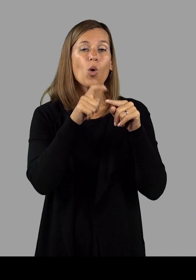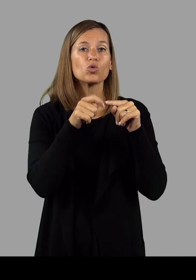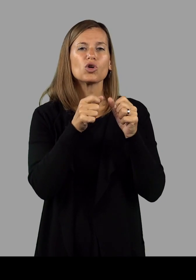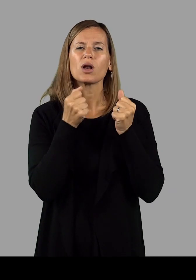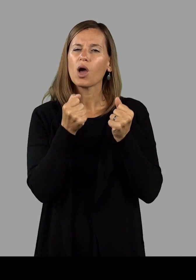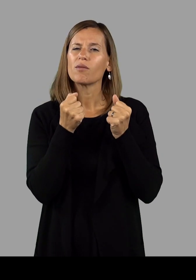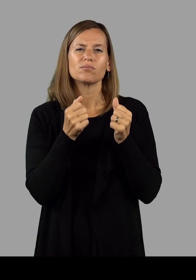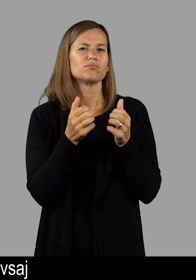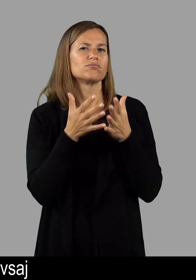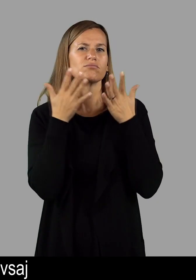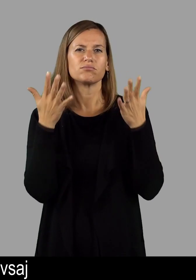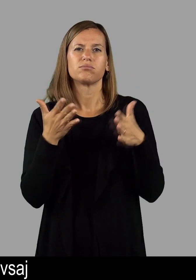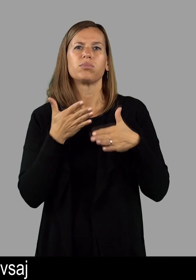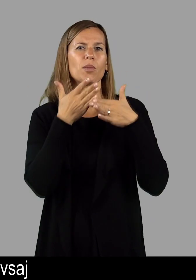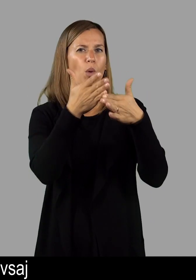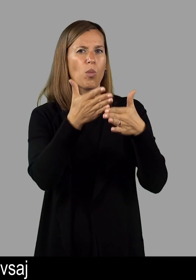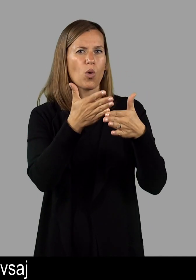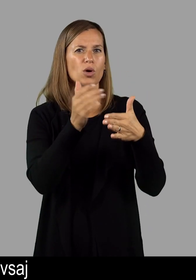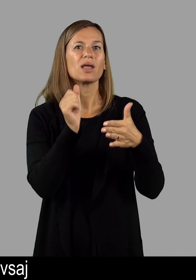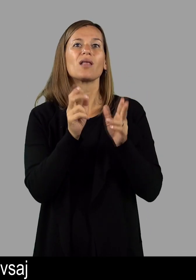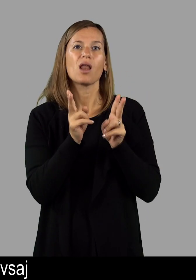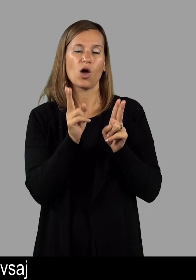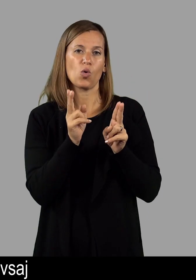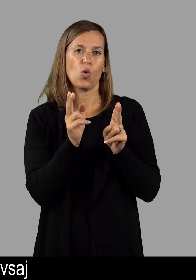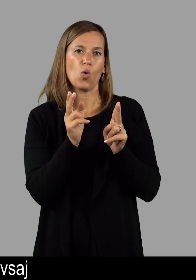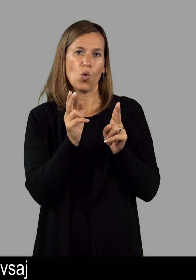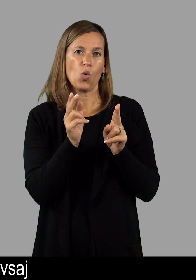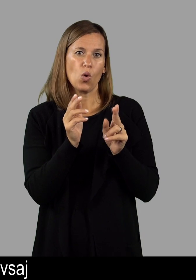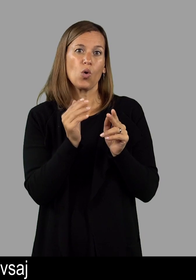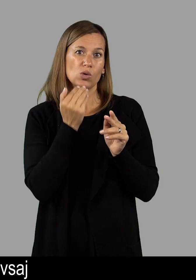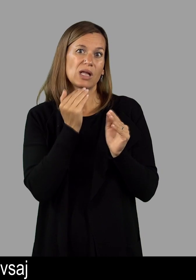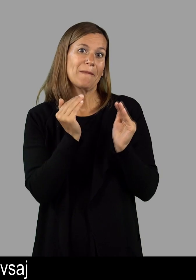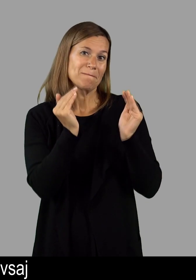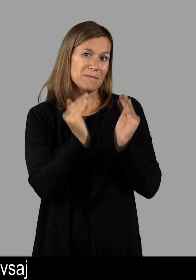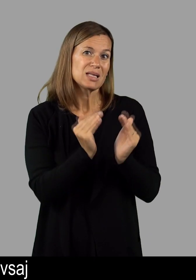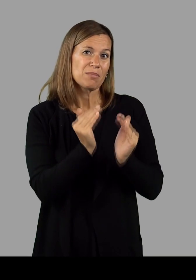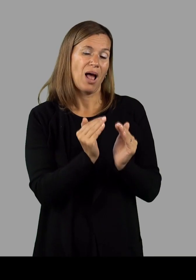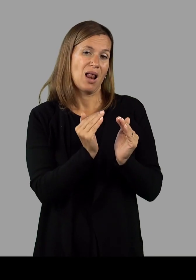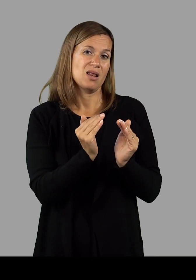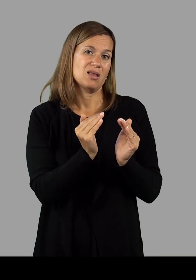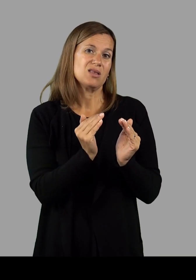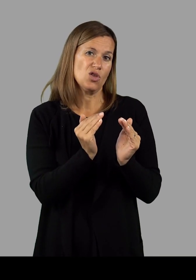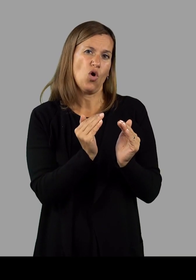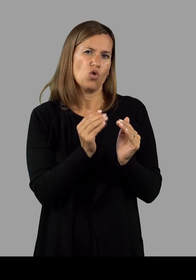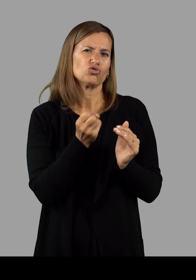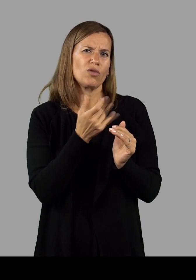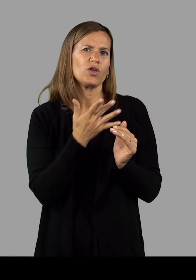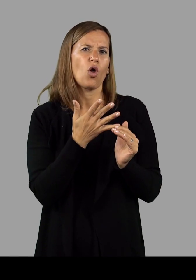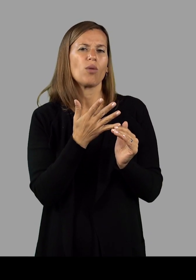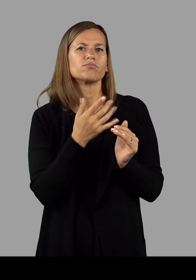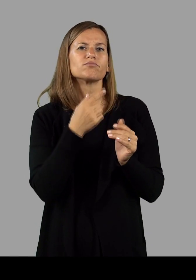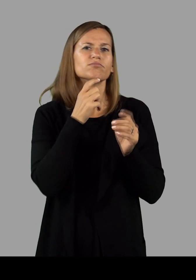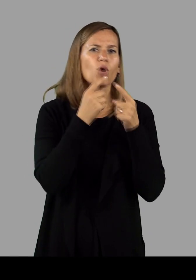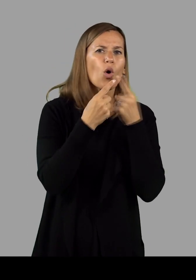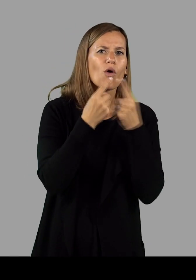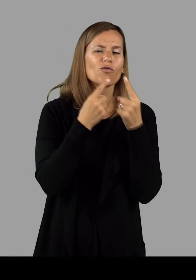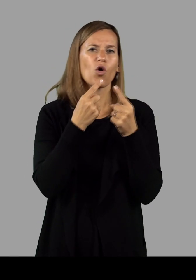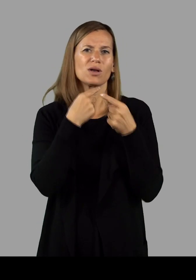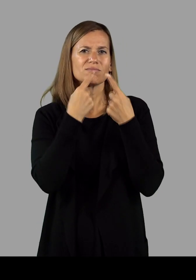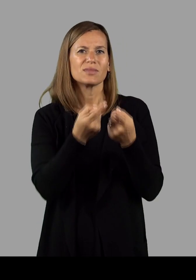lahko izjemno pripomore k temu, da lahko vsaj minimalno sledimo pogovoru ali dogodku na daljavo preko